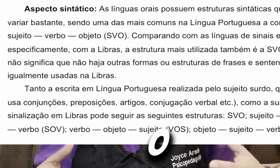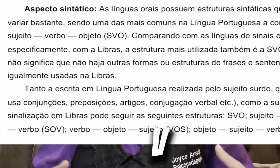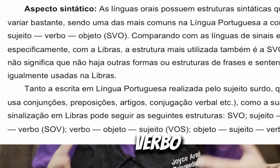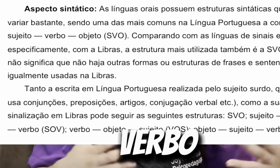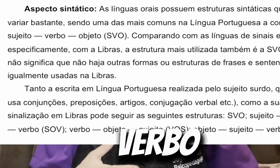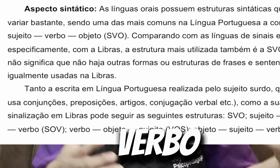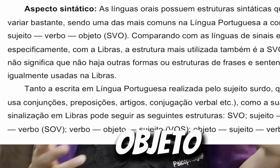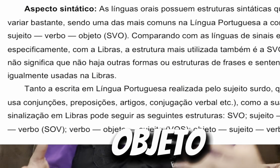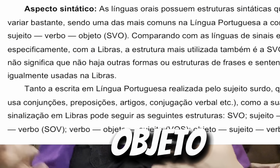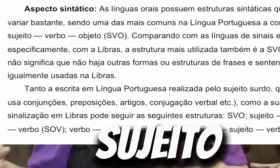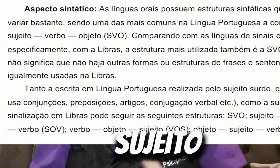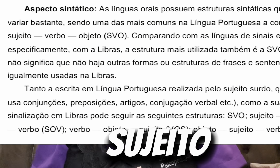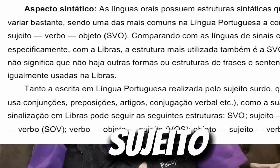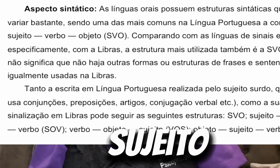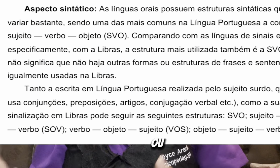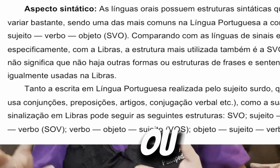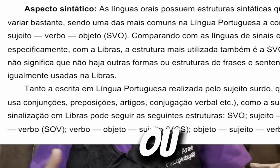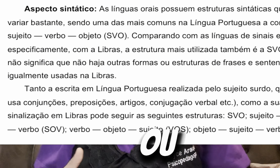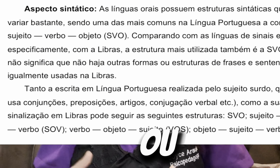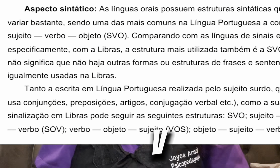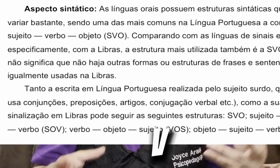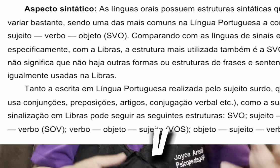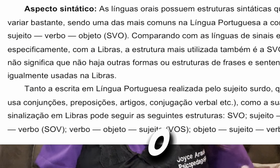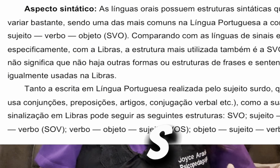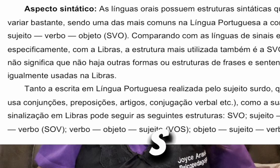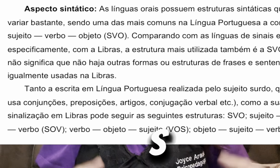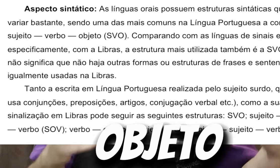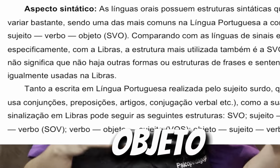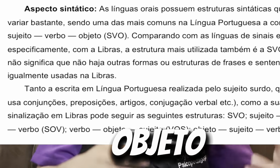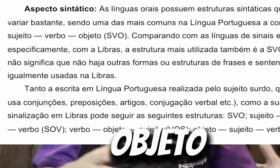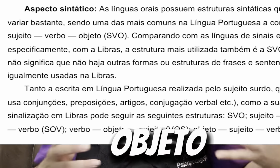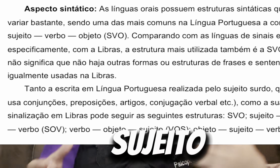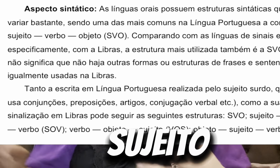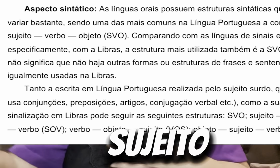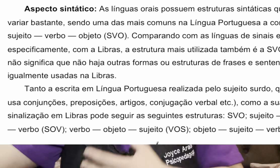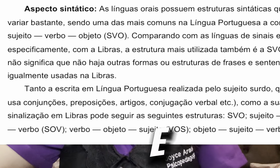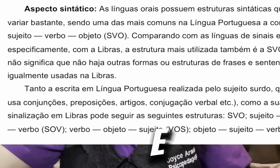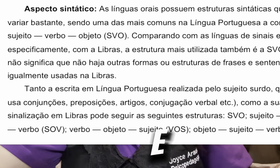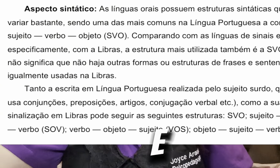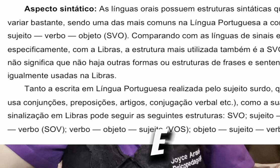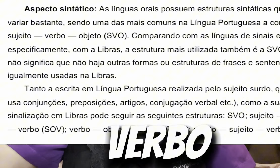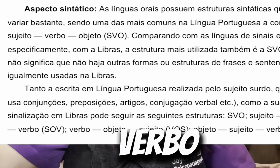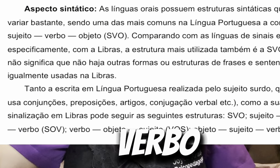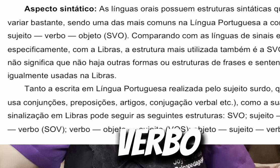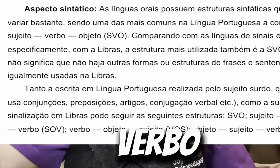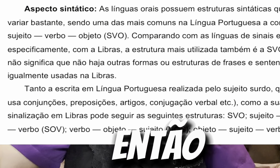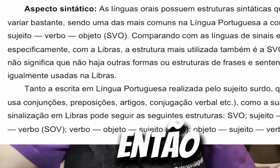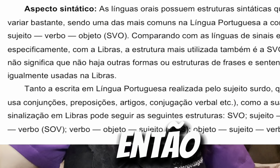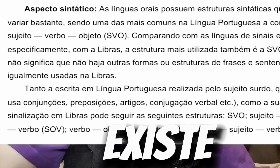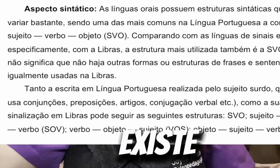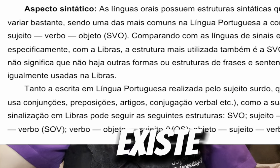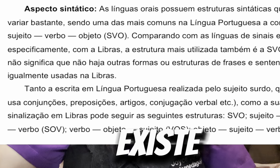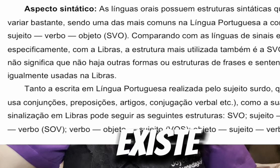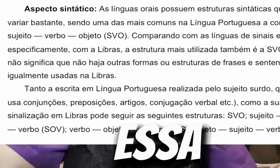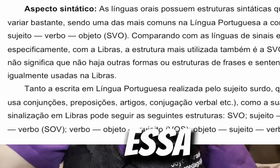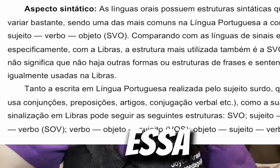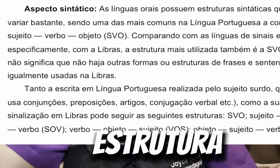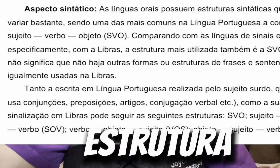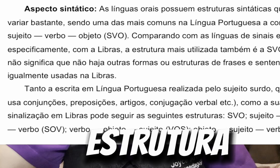SOV, verbo, objeto, sujeito. Ou VOS, objeto, sujeito e verbo. Então, existe essa